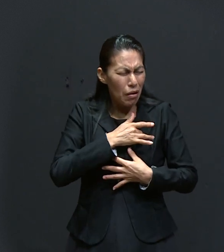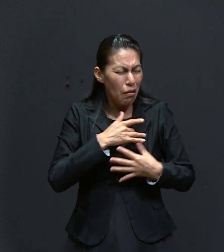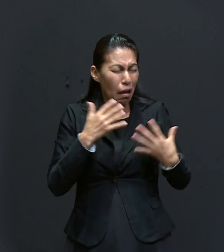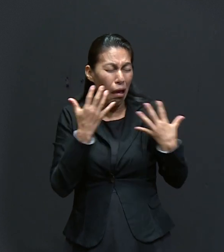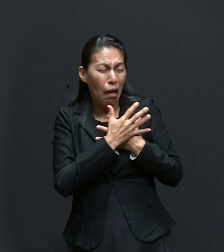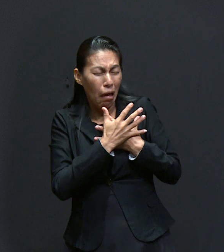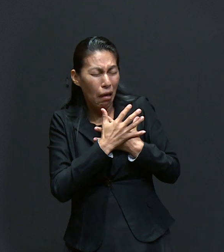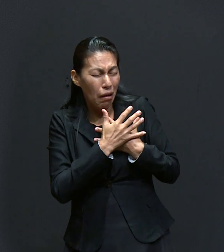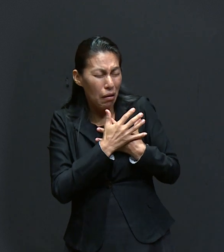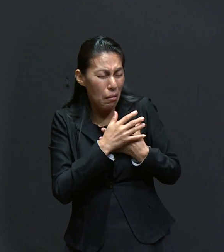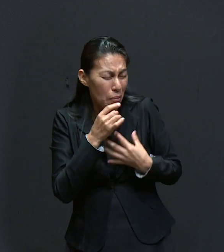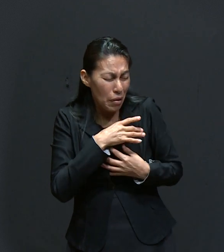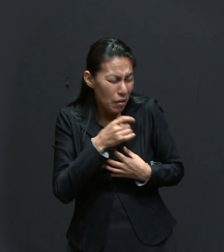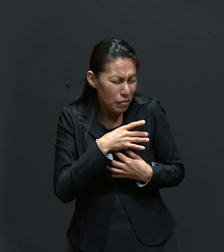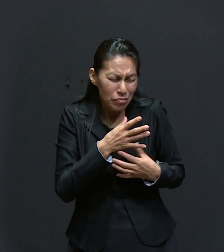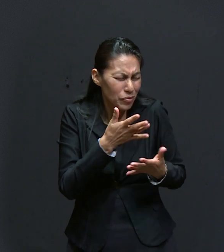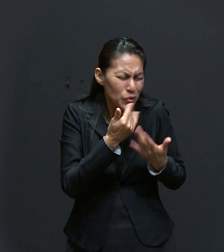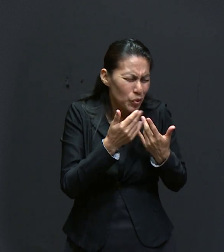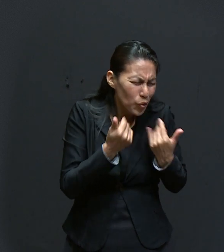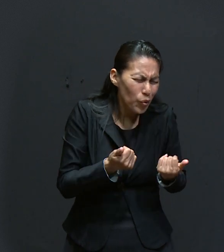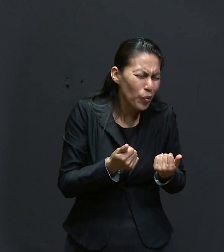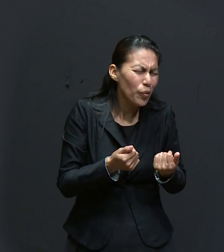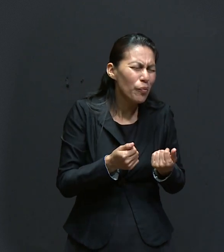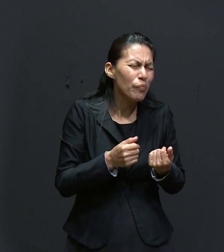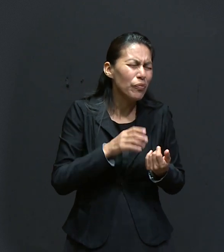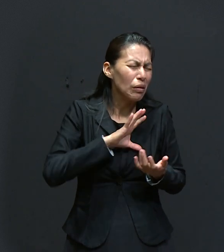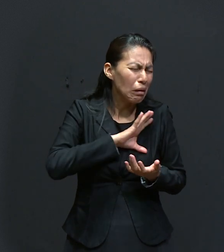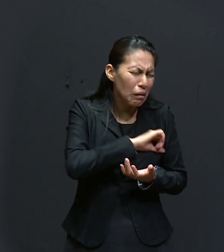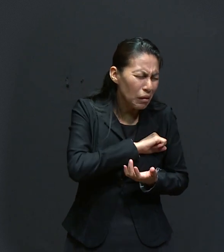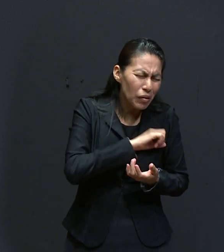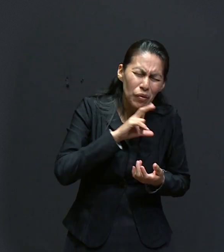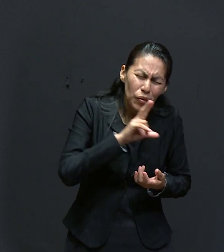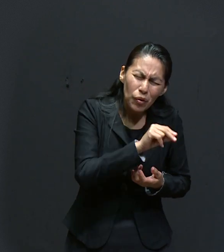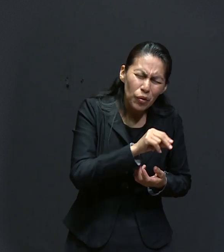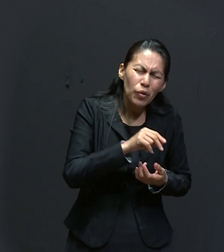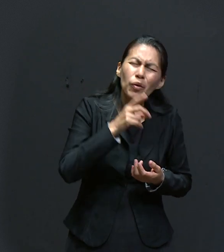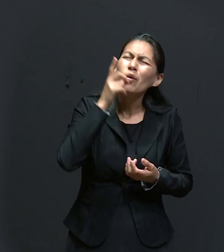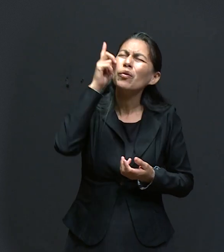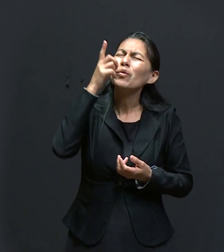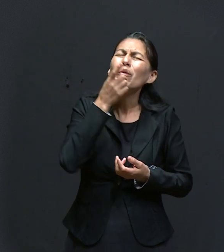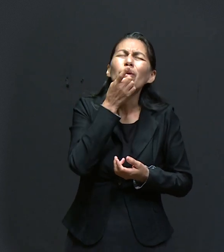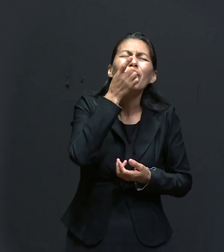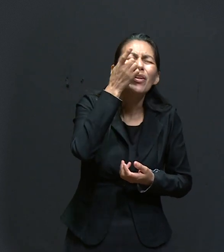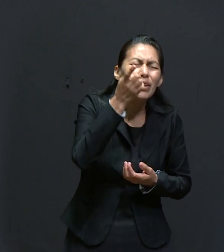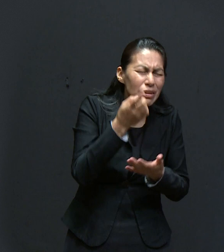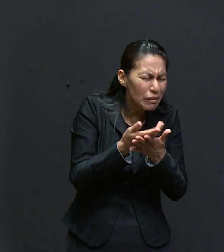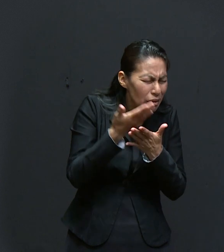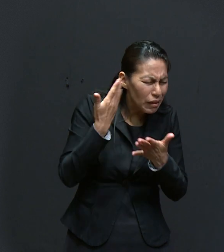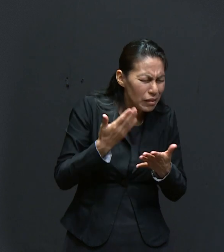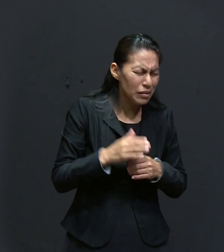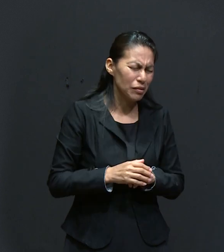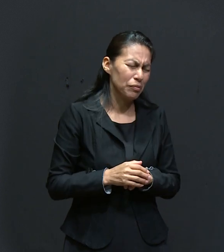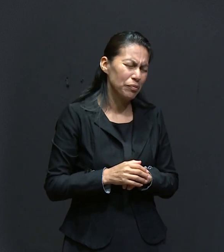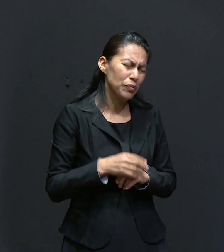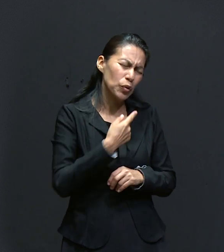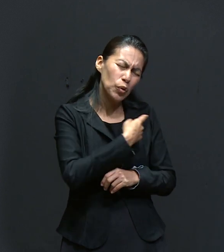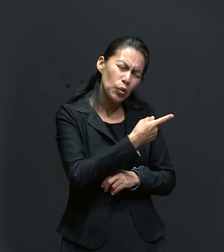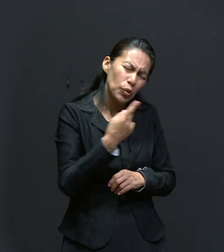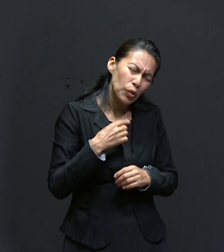vuestro corazón y tenga miedo tú lo has dicho señor quién como tú